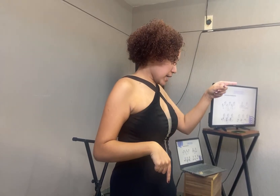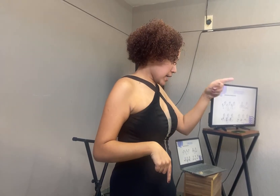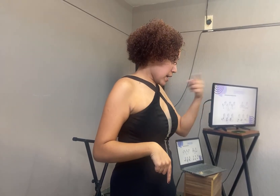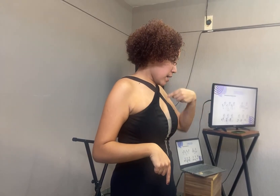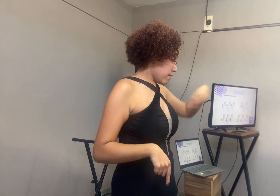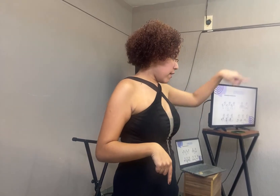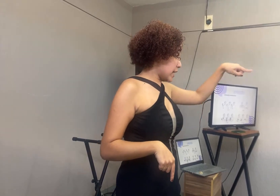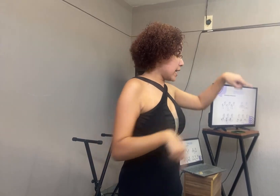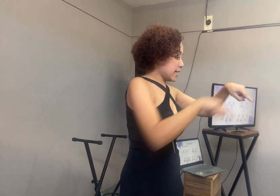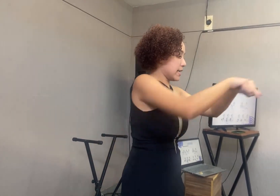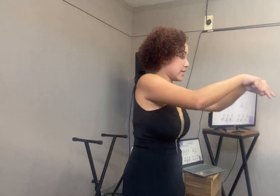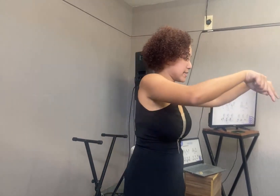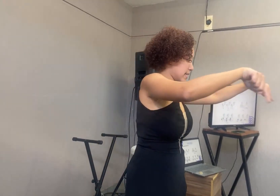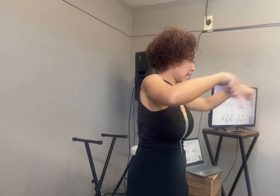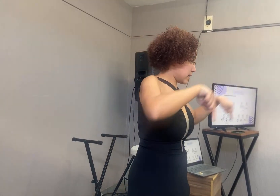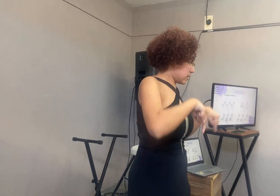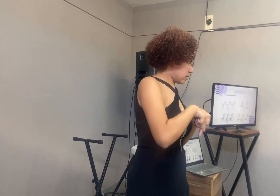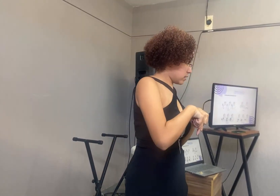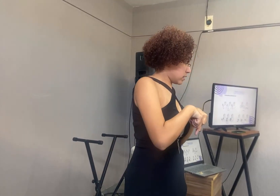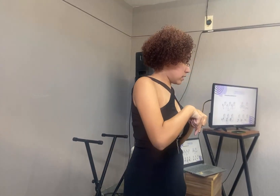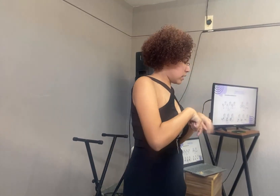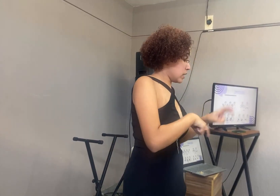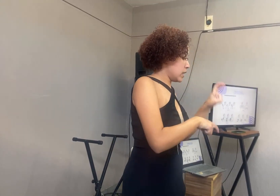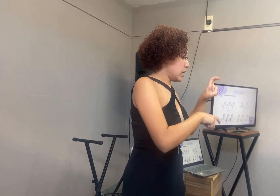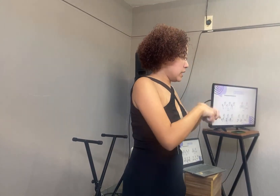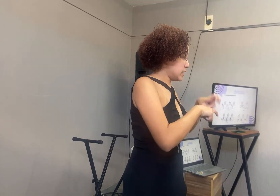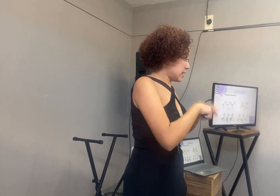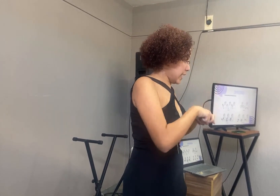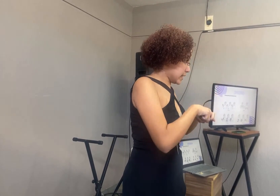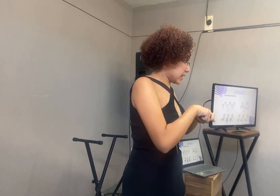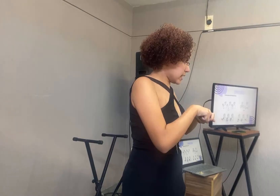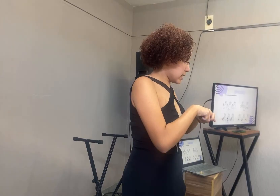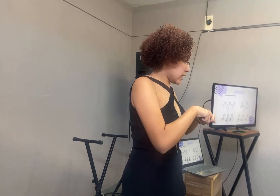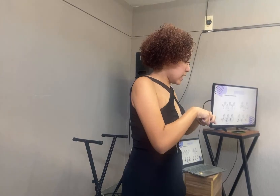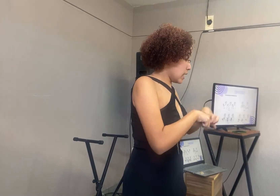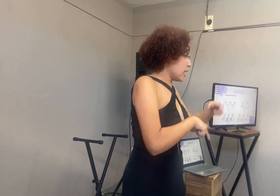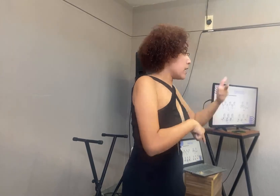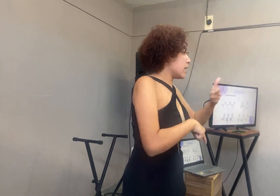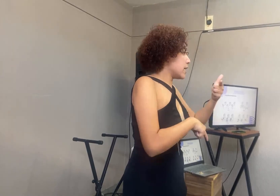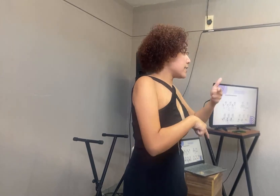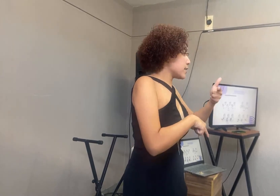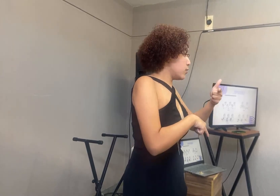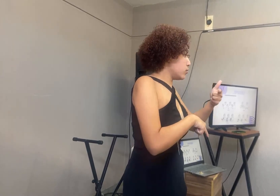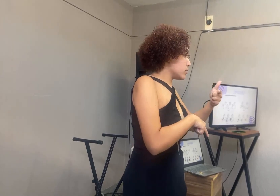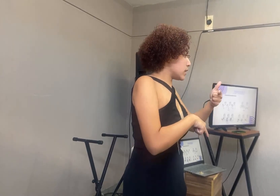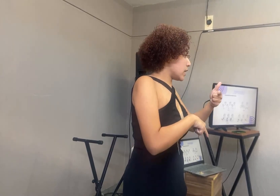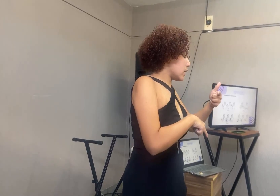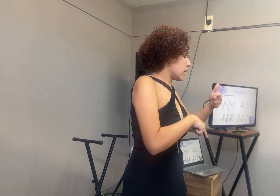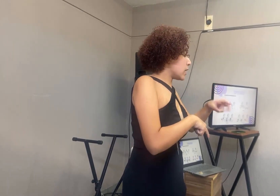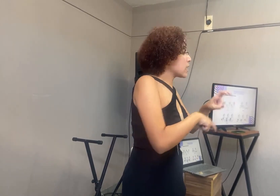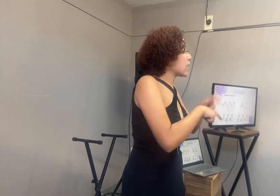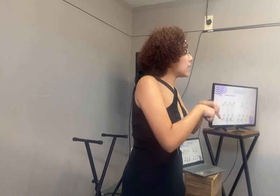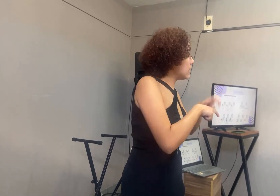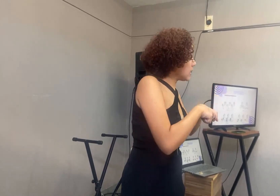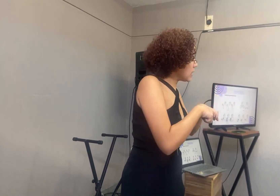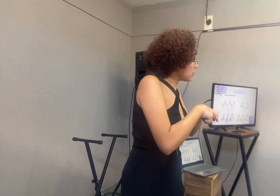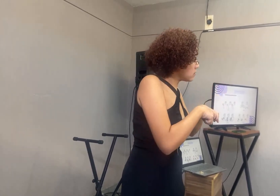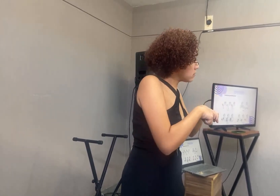você vá lá na sala e senta na segunda cadeira.